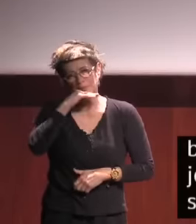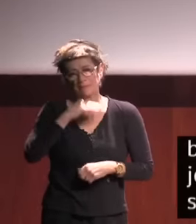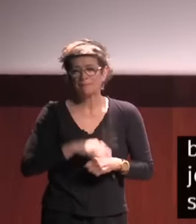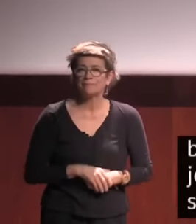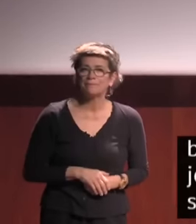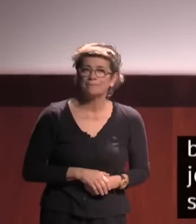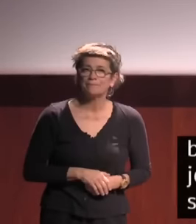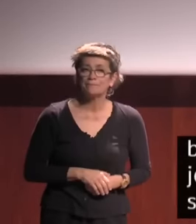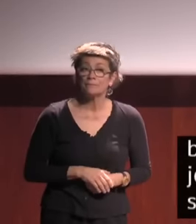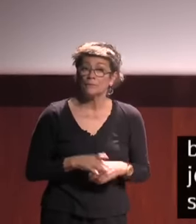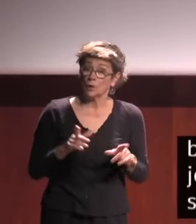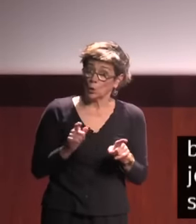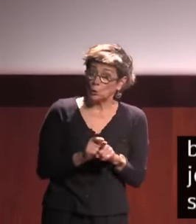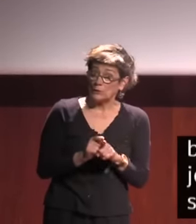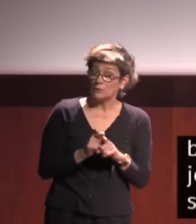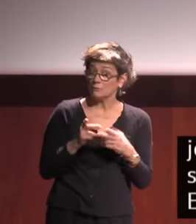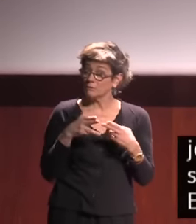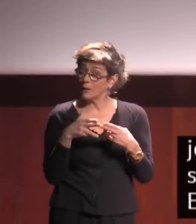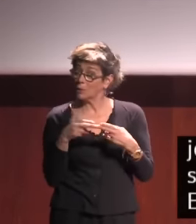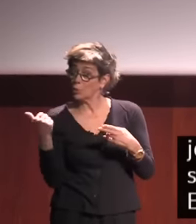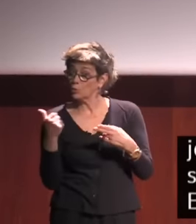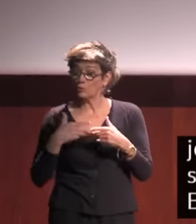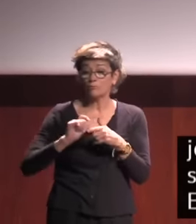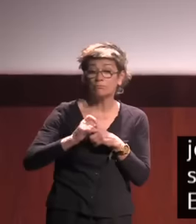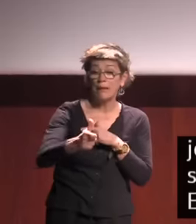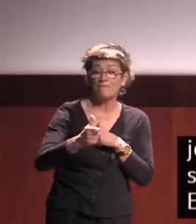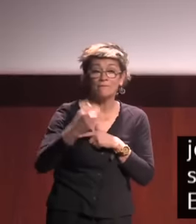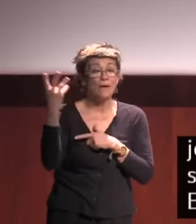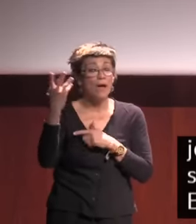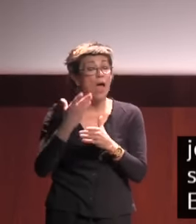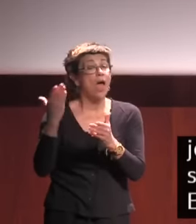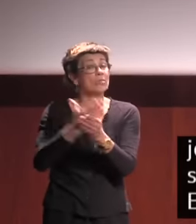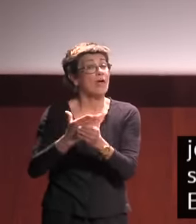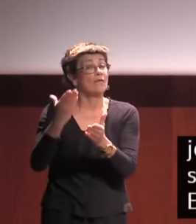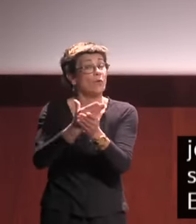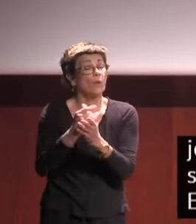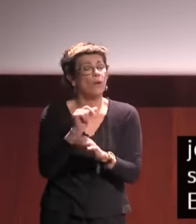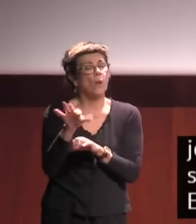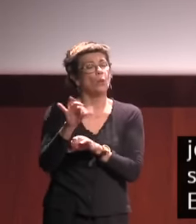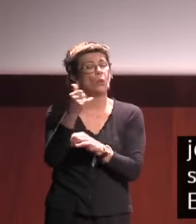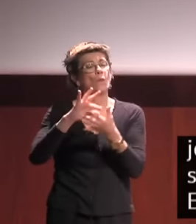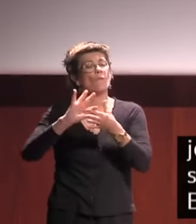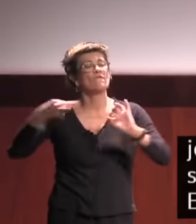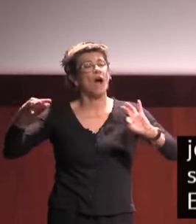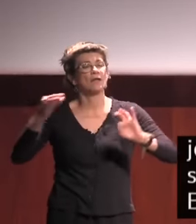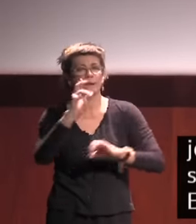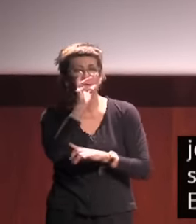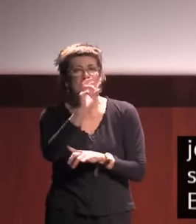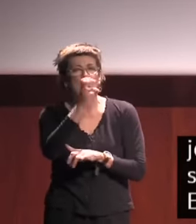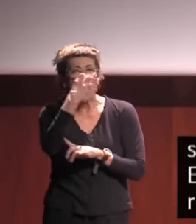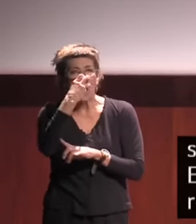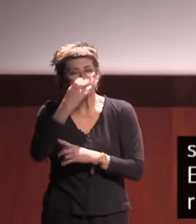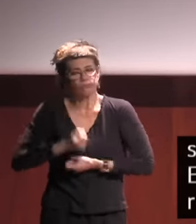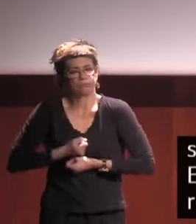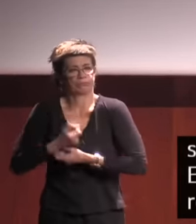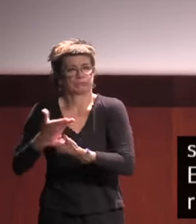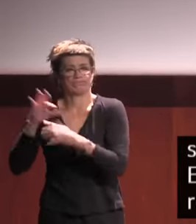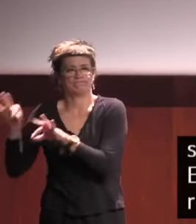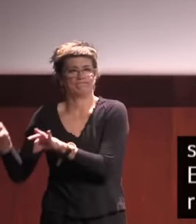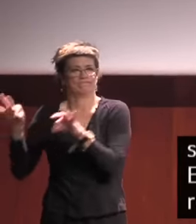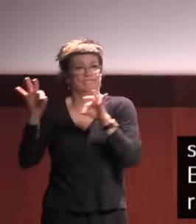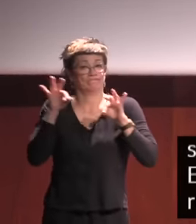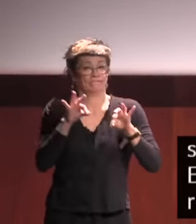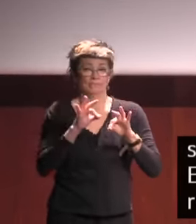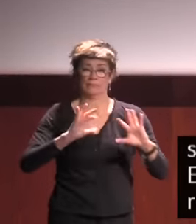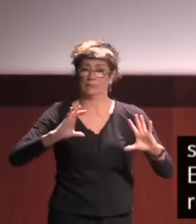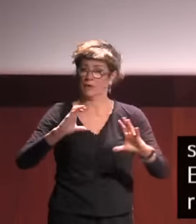guise de prélude aux conférences de nos intervenants, je retiendrai une phrase de Victor Abou qui peut